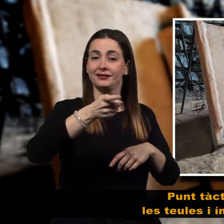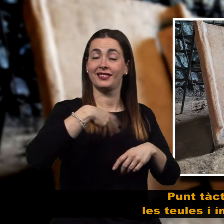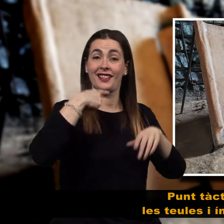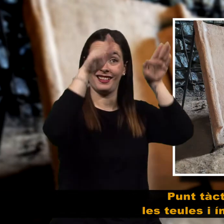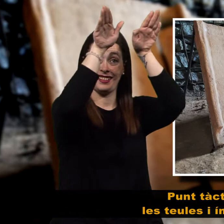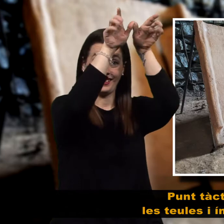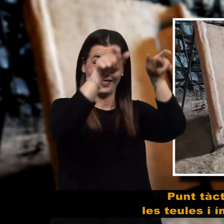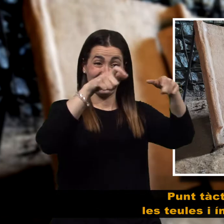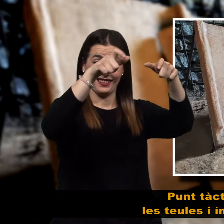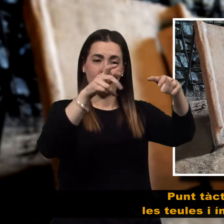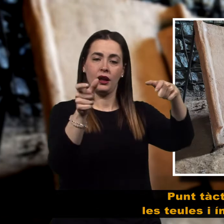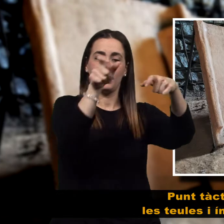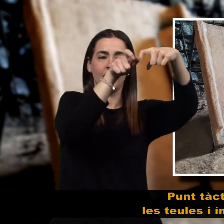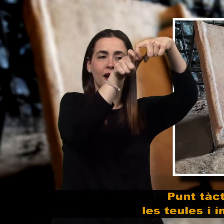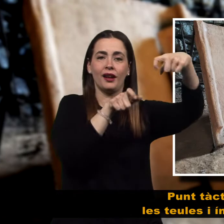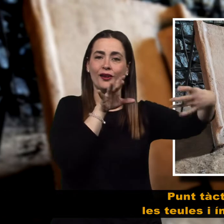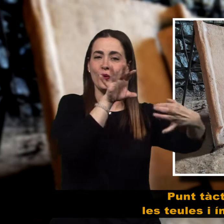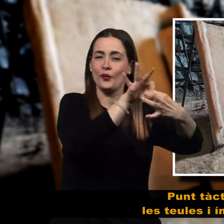Punt tàctil, les teules i imbracs.